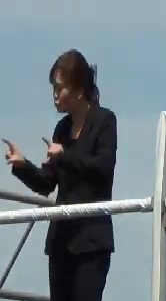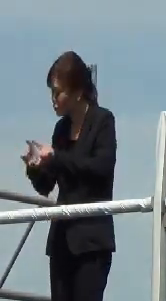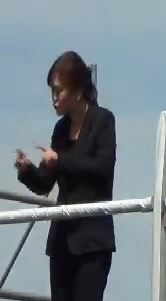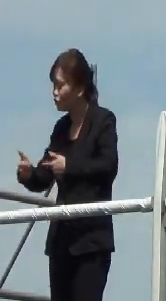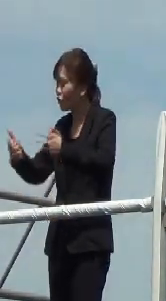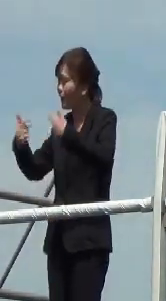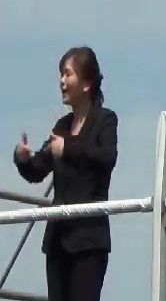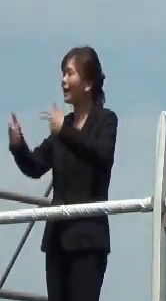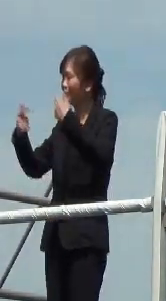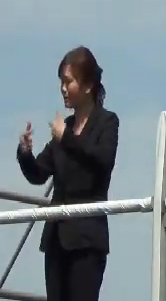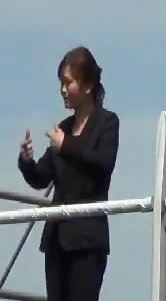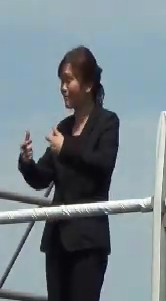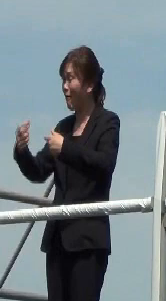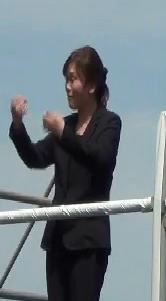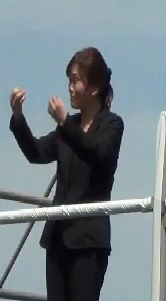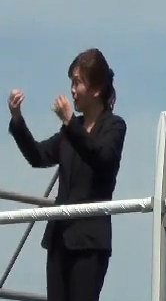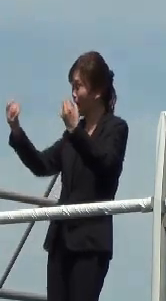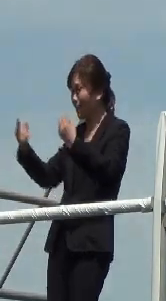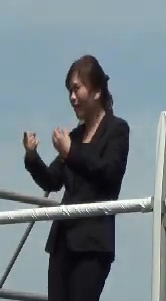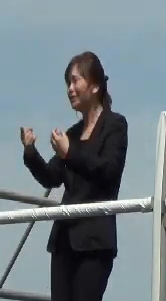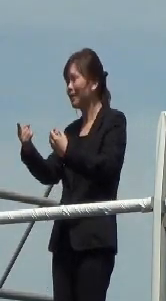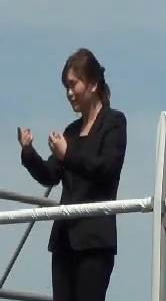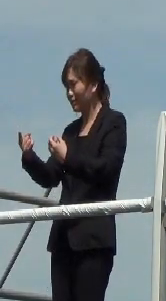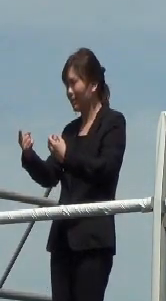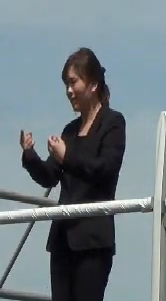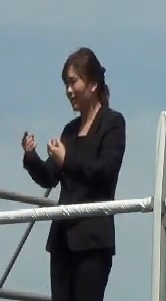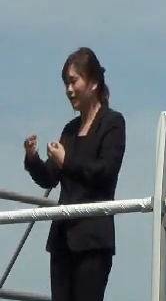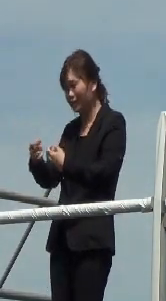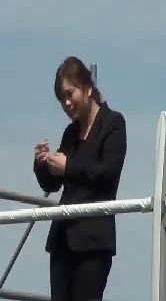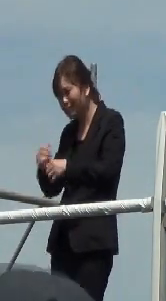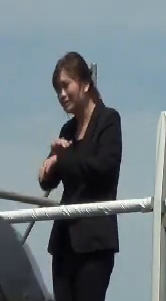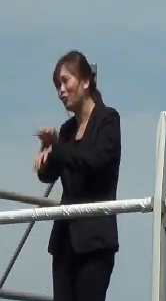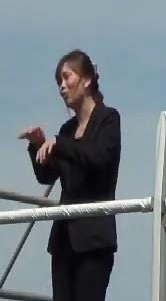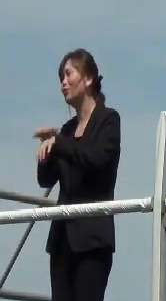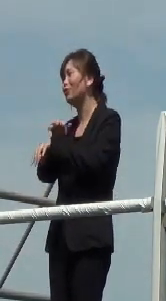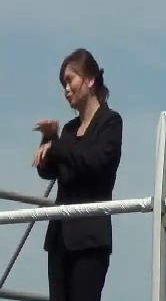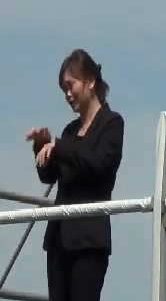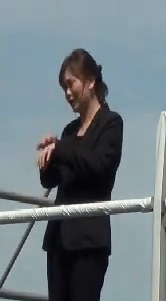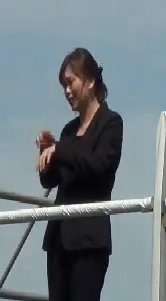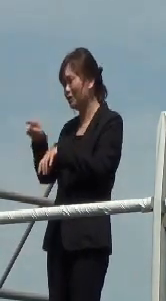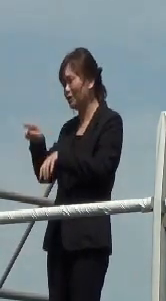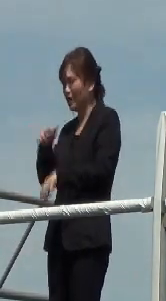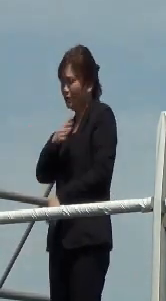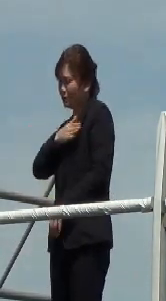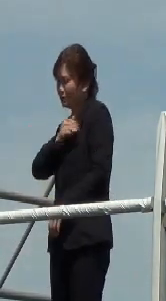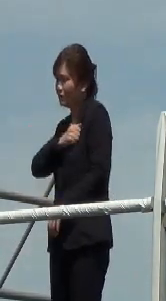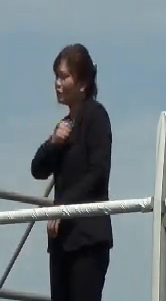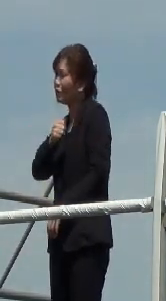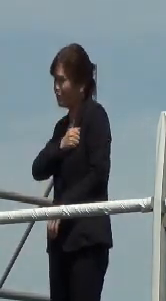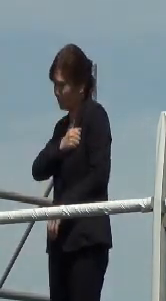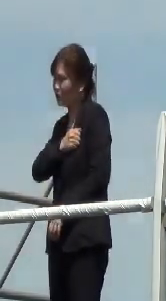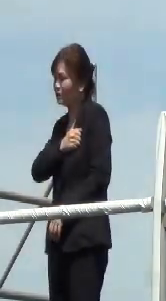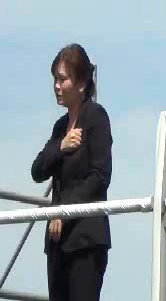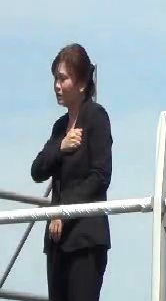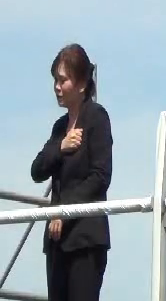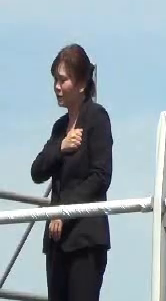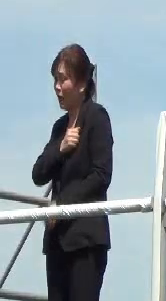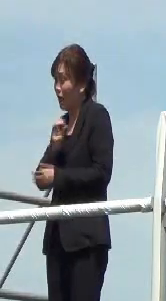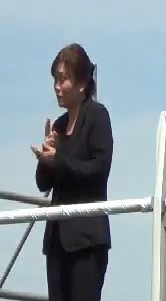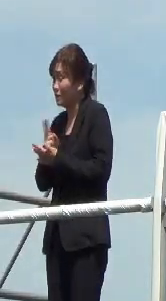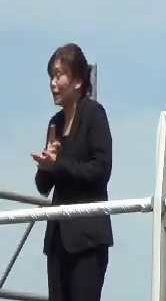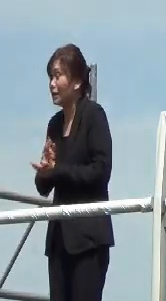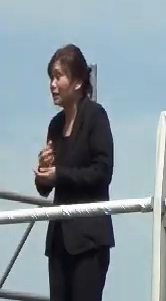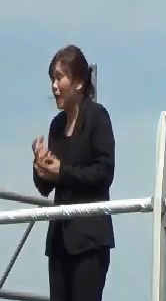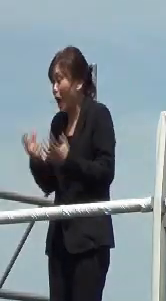尊くて、そこにある命がどれだけ奇跡にあふれたものかということを